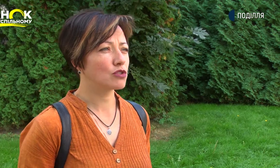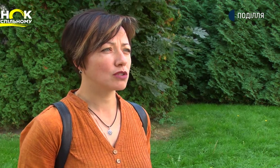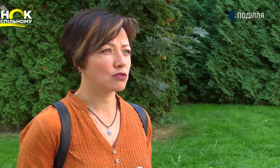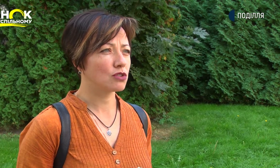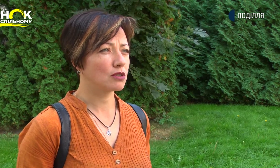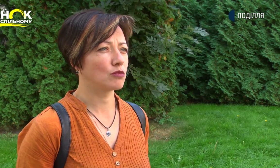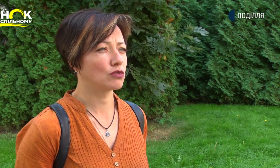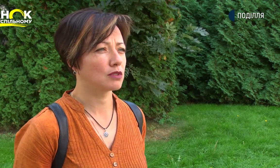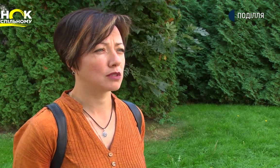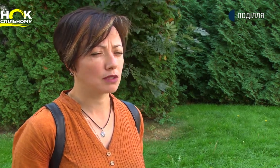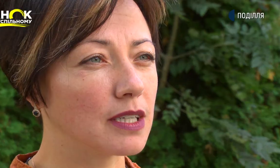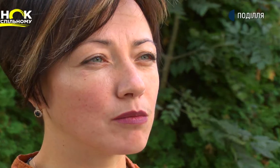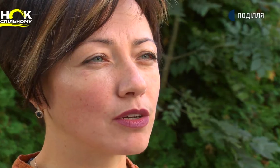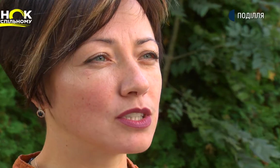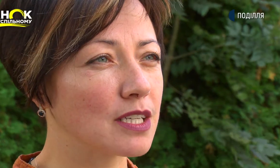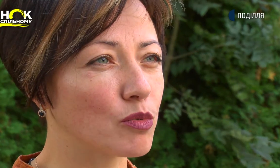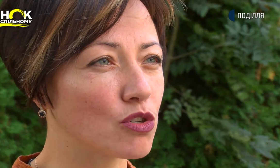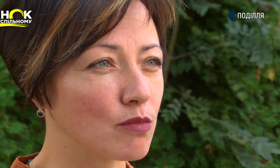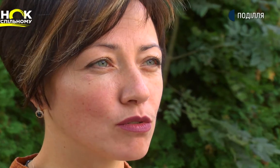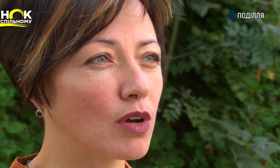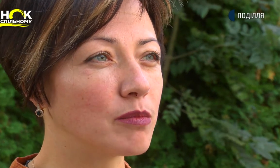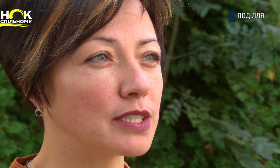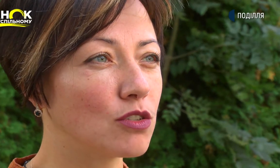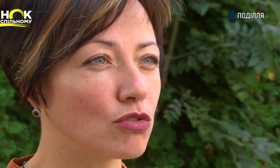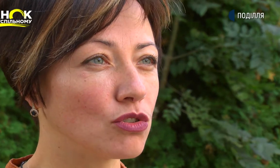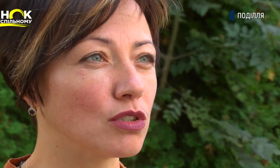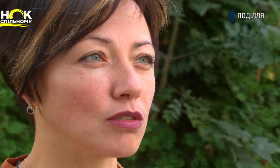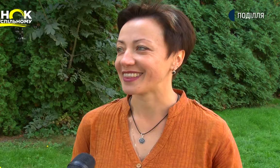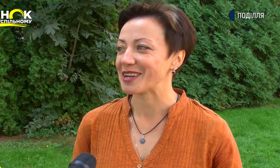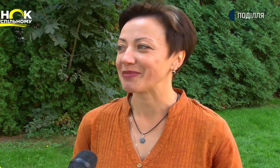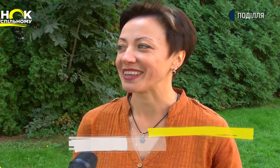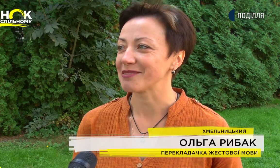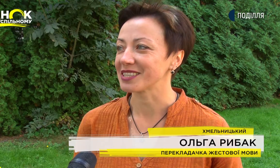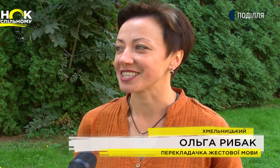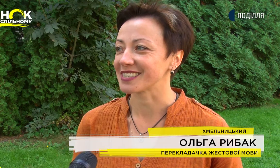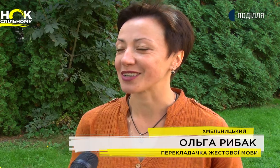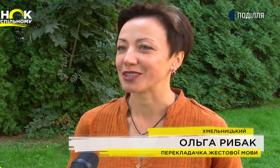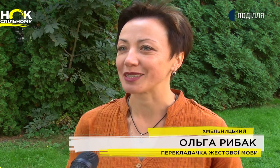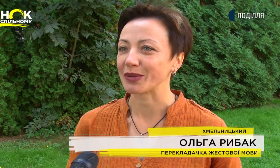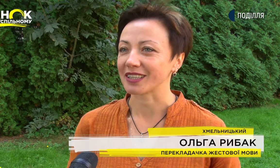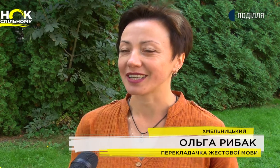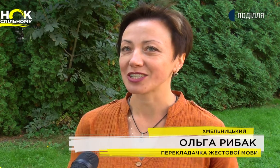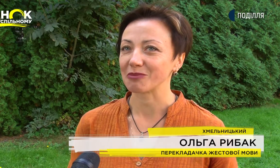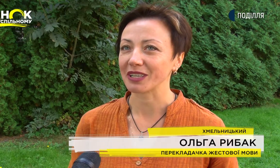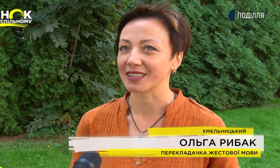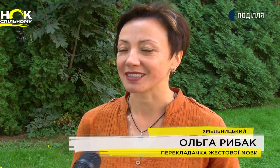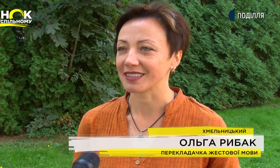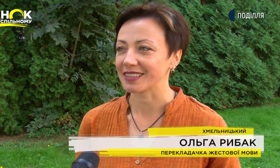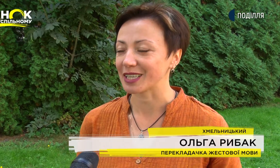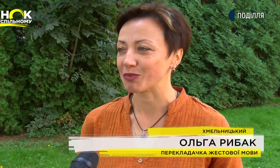випадає переживати ті емоції, які відчуває людина поруч із тобою. Найприємніше це, коли ти перекладаєш, наприклад, такі